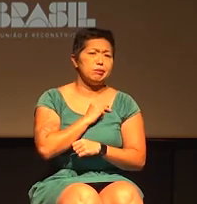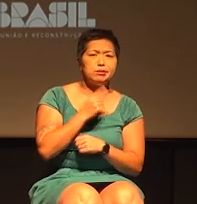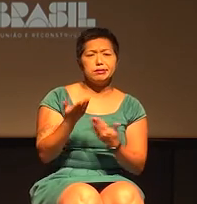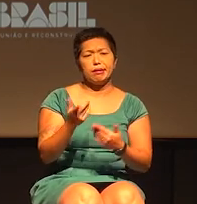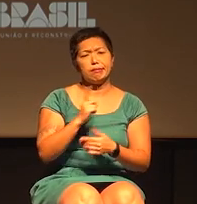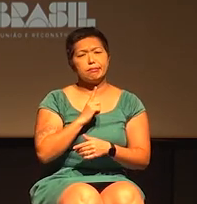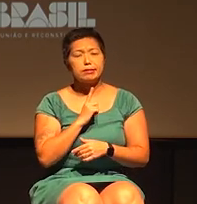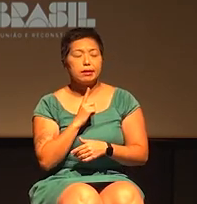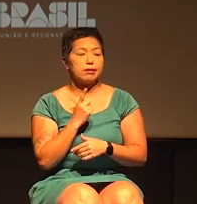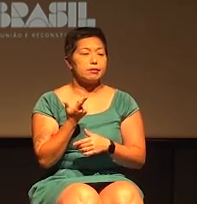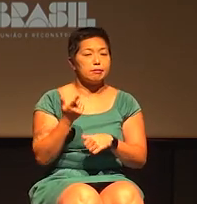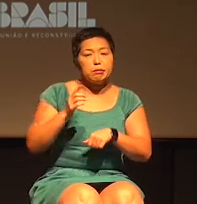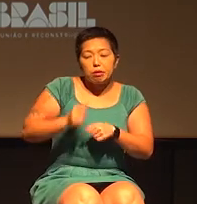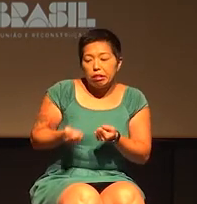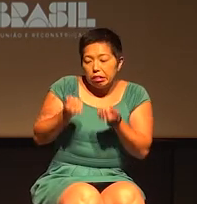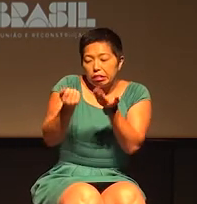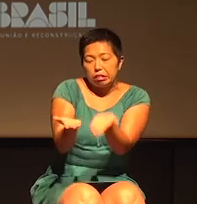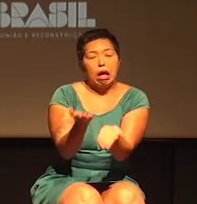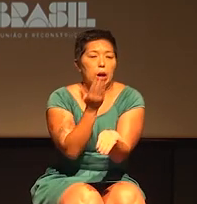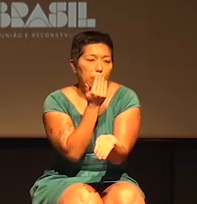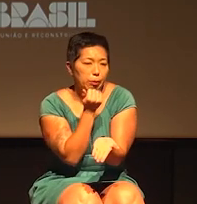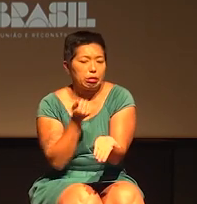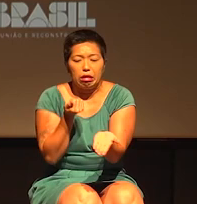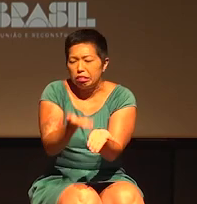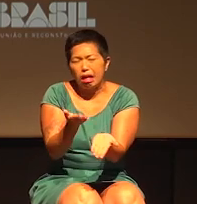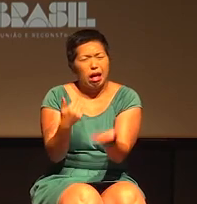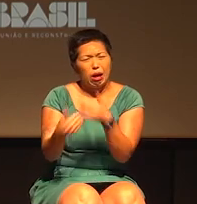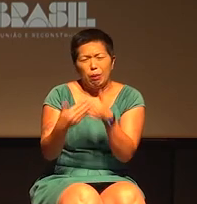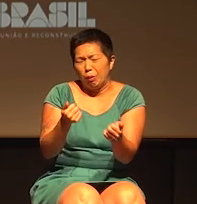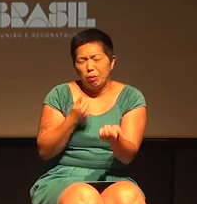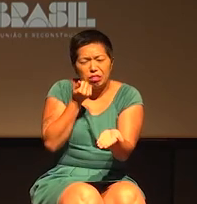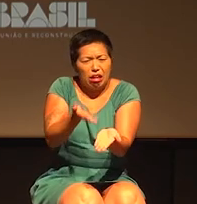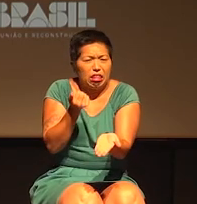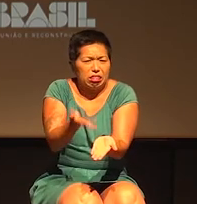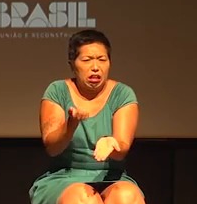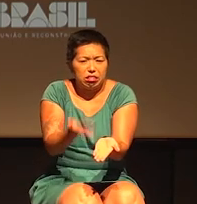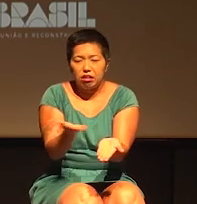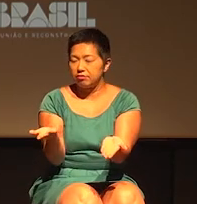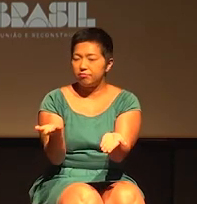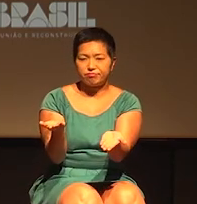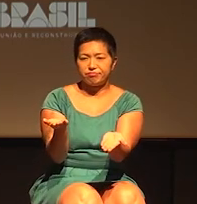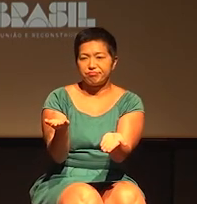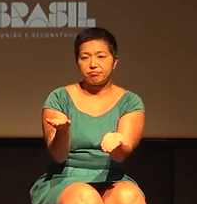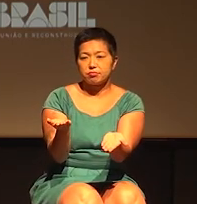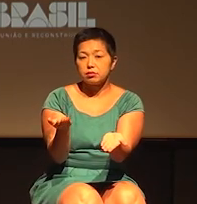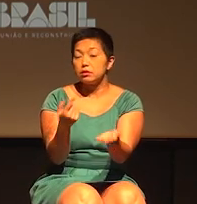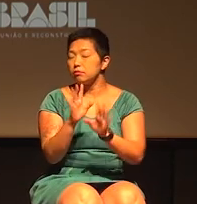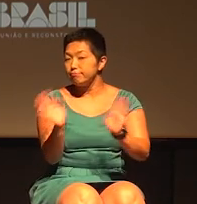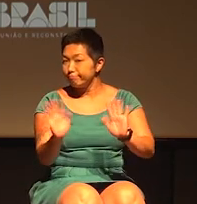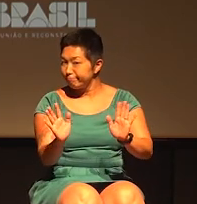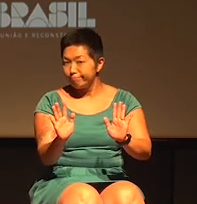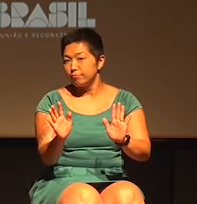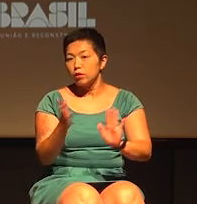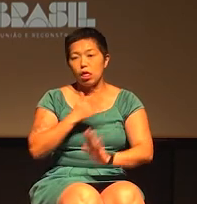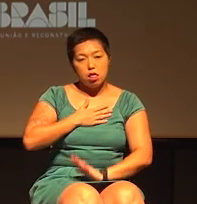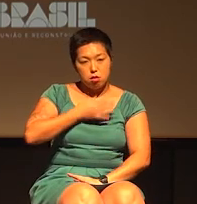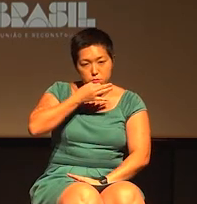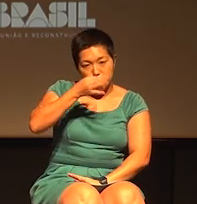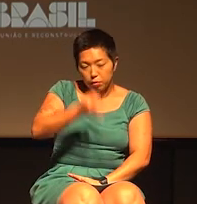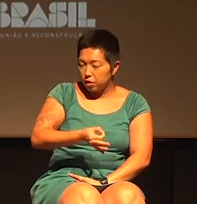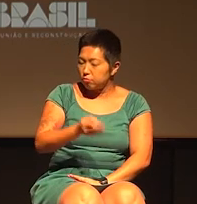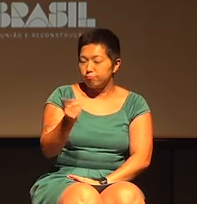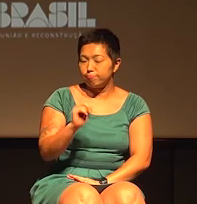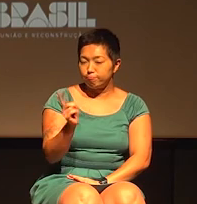né de ai vamos dar comida ai pode dar qualquer coisa ali qualquer jeito né ai vamos dar não eu